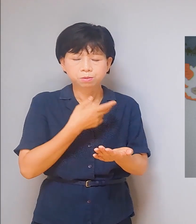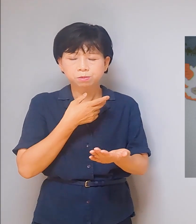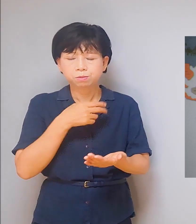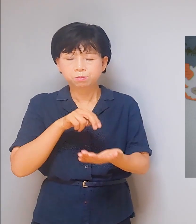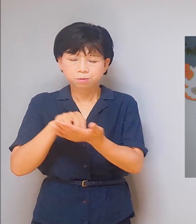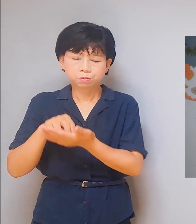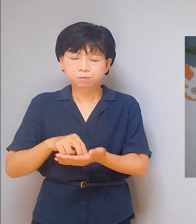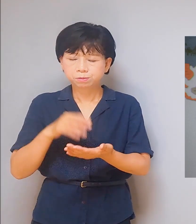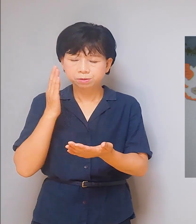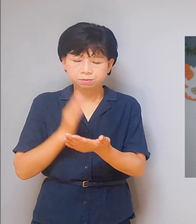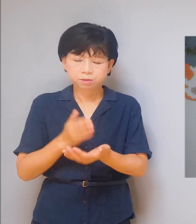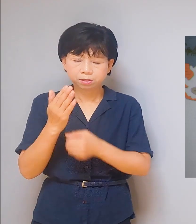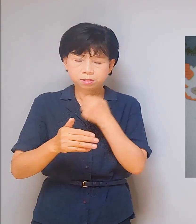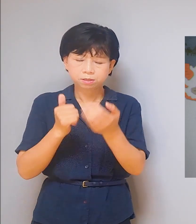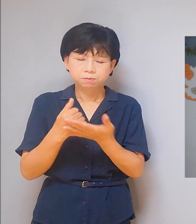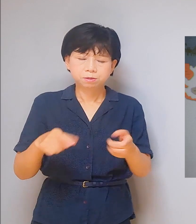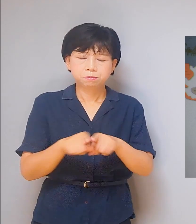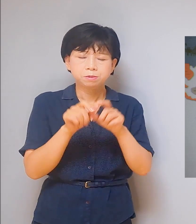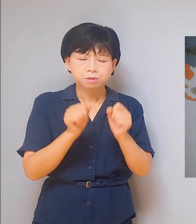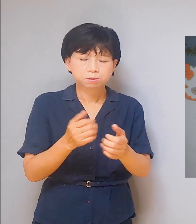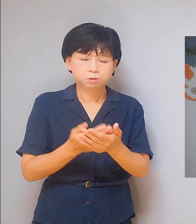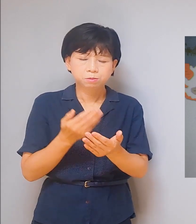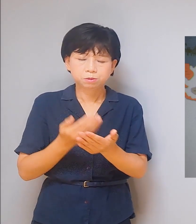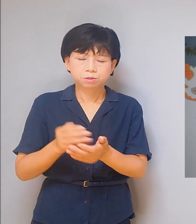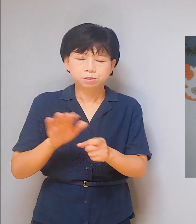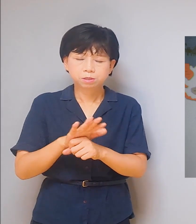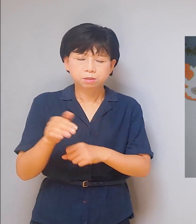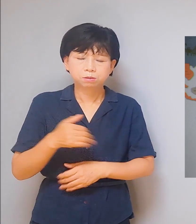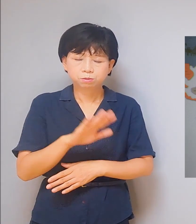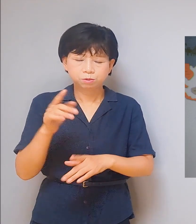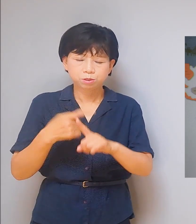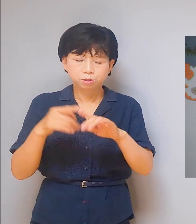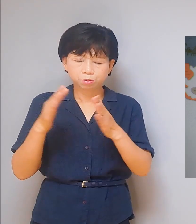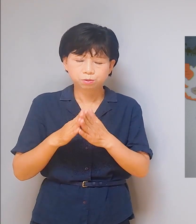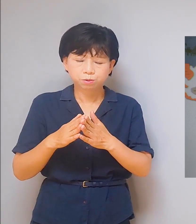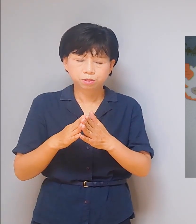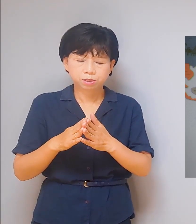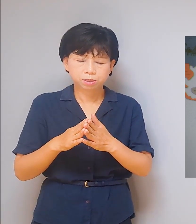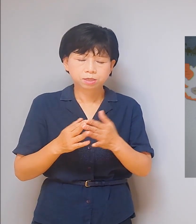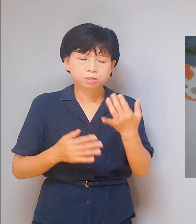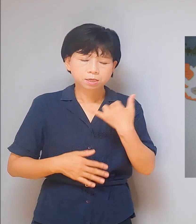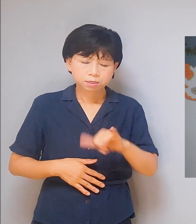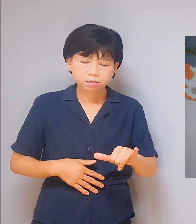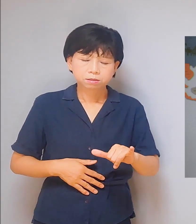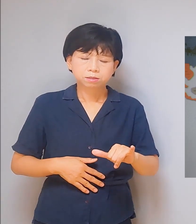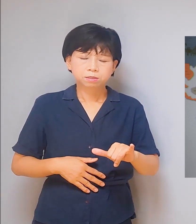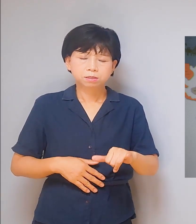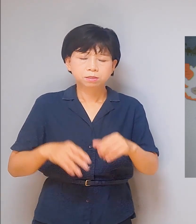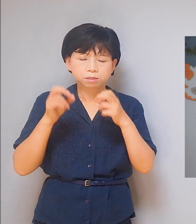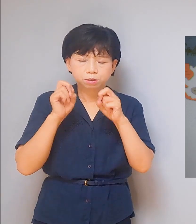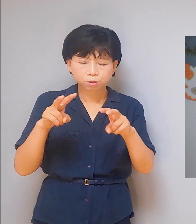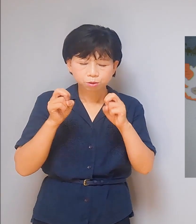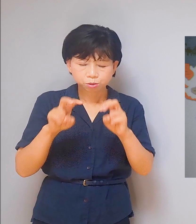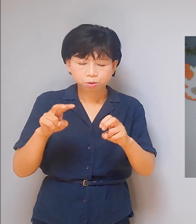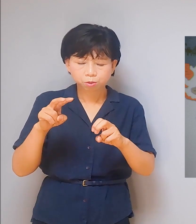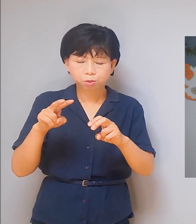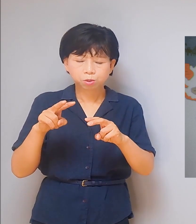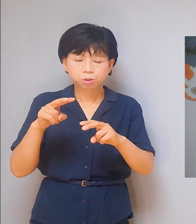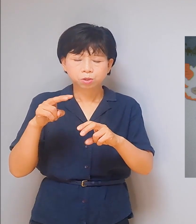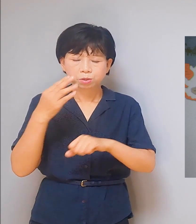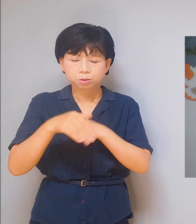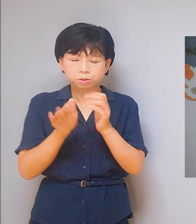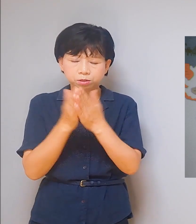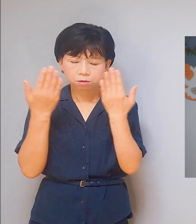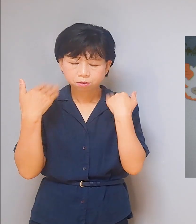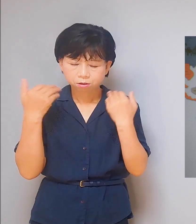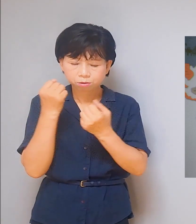우리 하나님이 함께하여 주시옵소서. 사랑하는 우리 교회 다음 세대 자녀들 선교로 또 성경학교